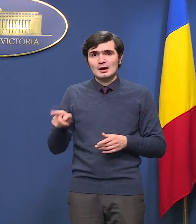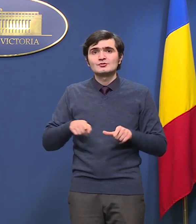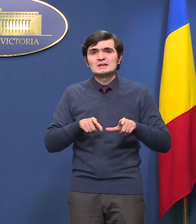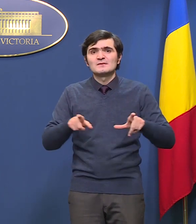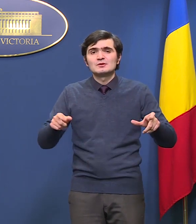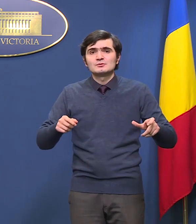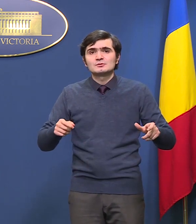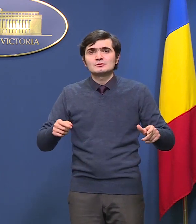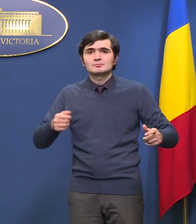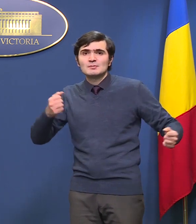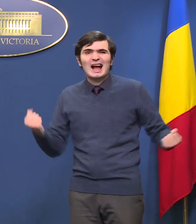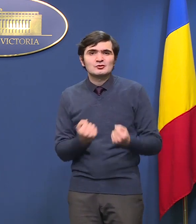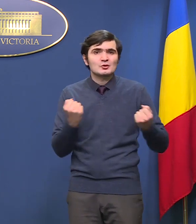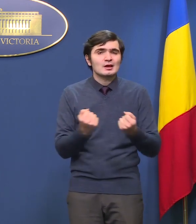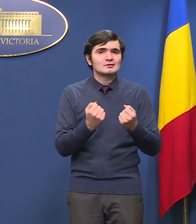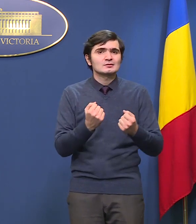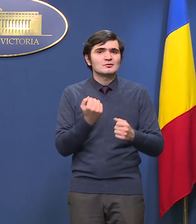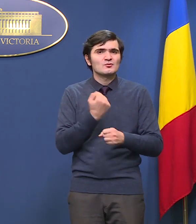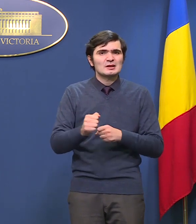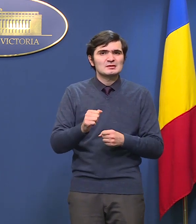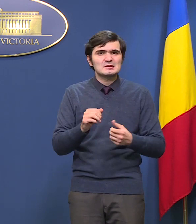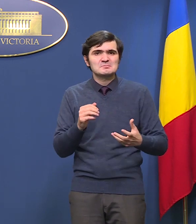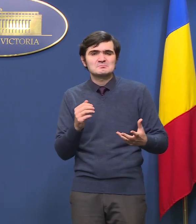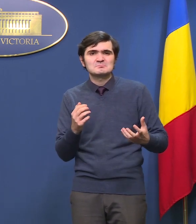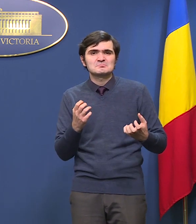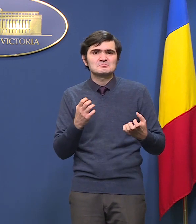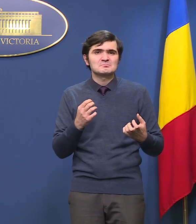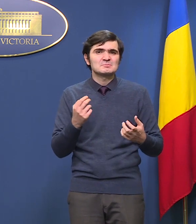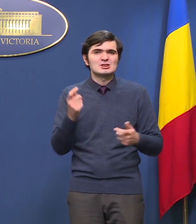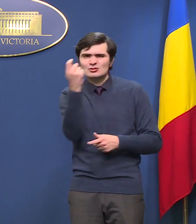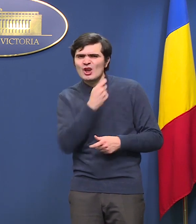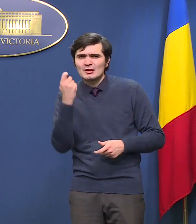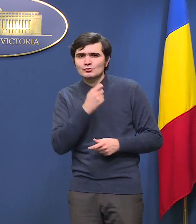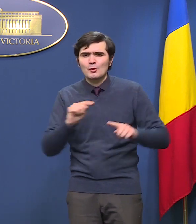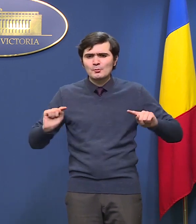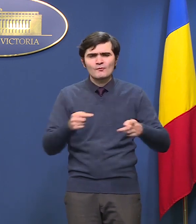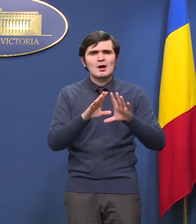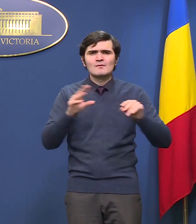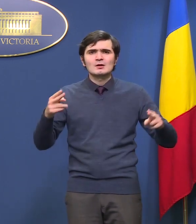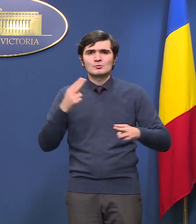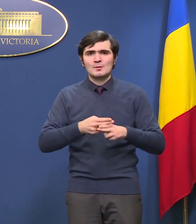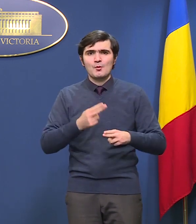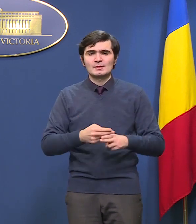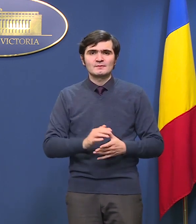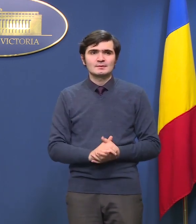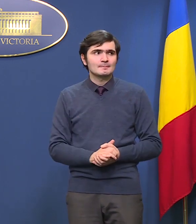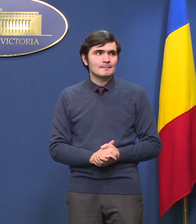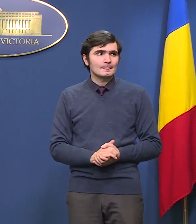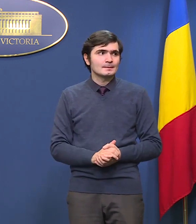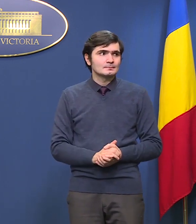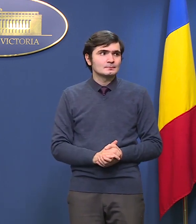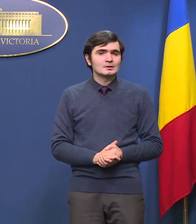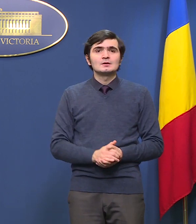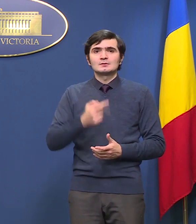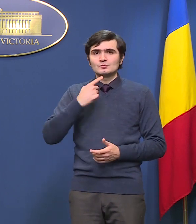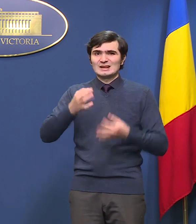acționează extrem de pervers și generează foarte multe îmbolnăviri, decese. Puteți da asigurări că